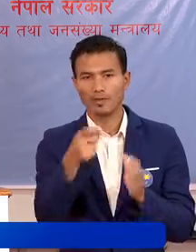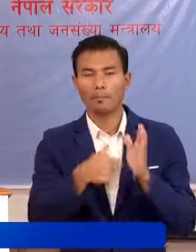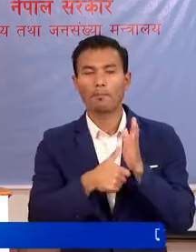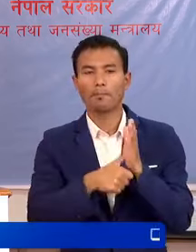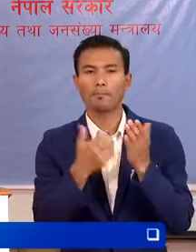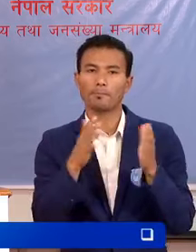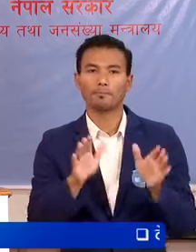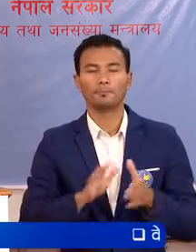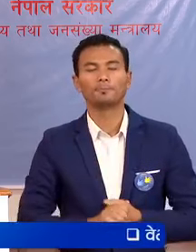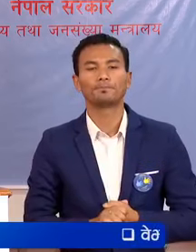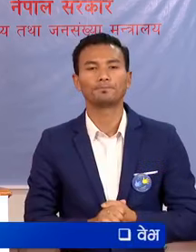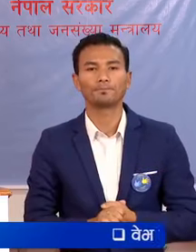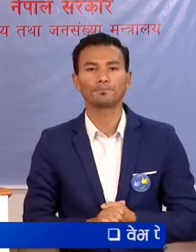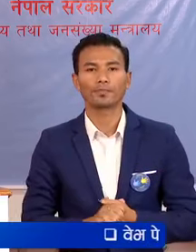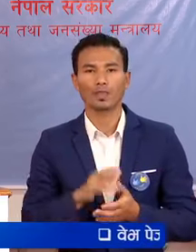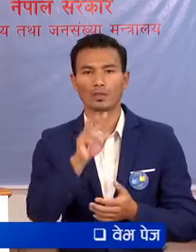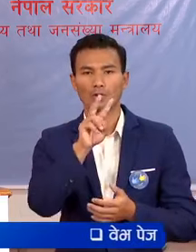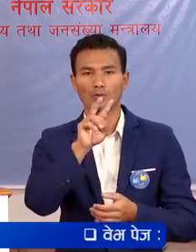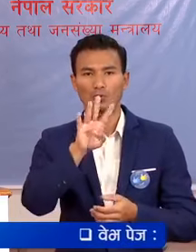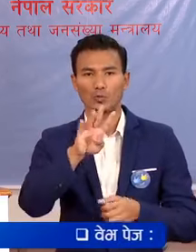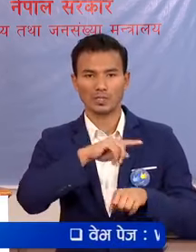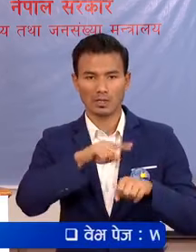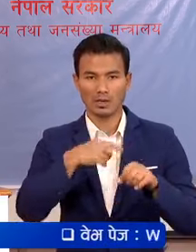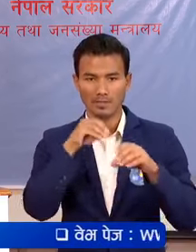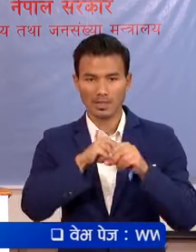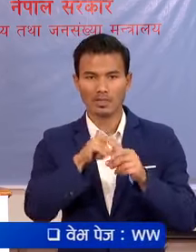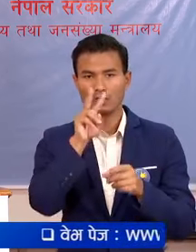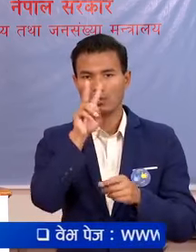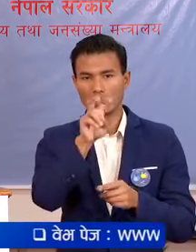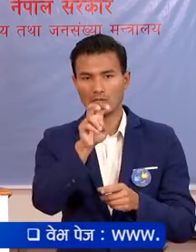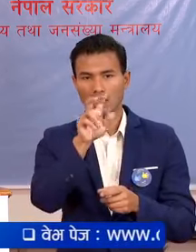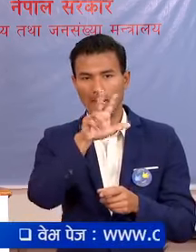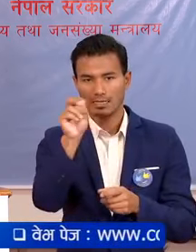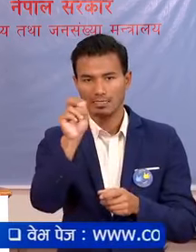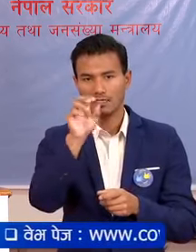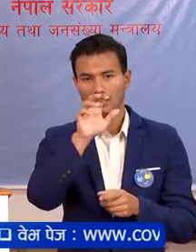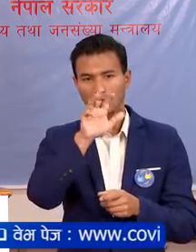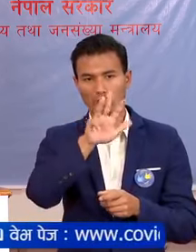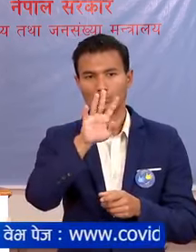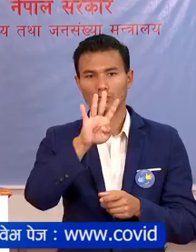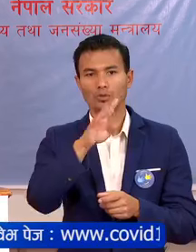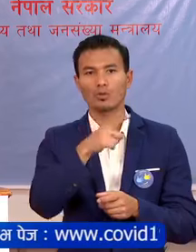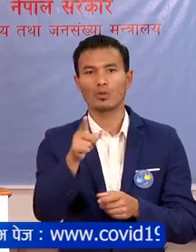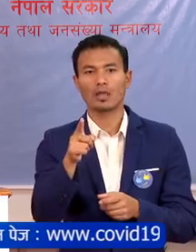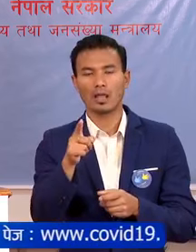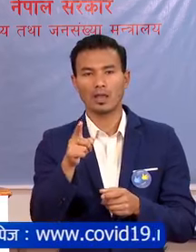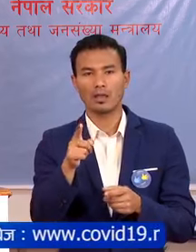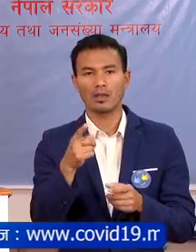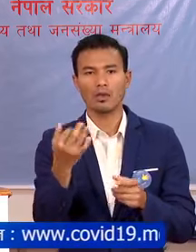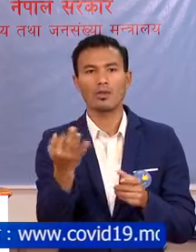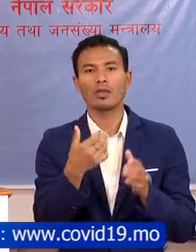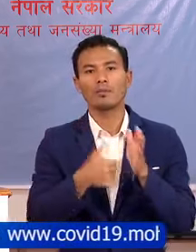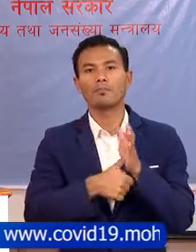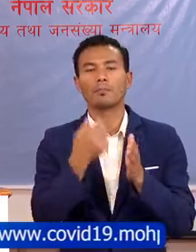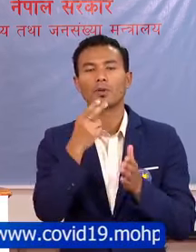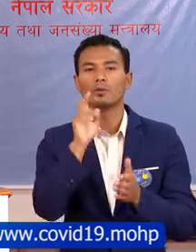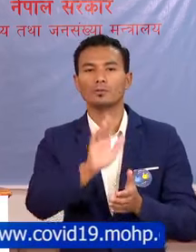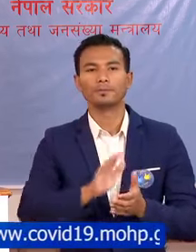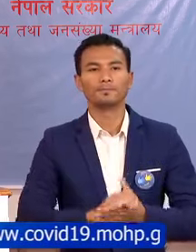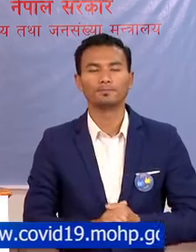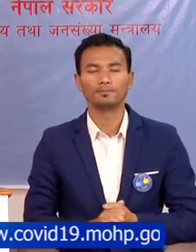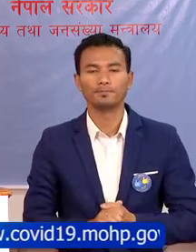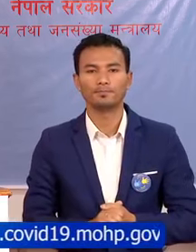संपन्न भई सके का छन। गत 24 गंटामा 2894 वटा कुल परिक्षेन अरू भईका छ